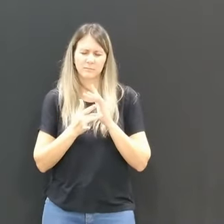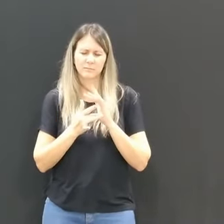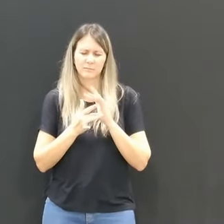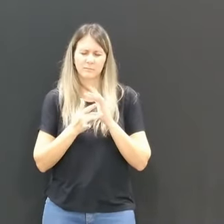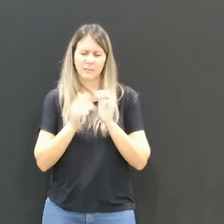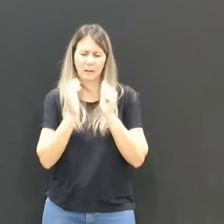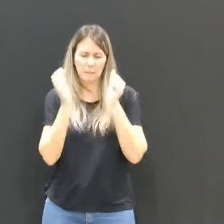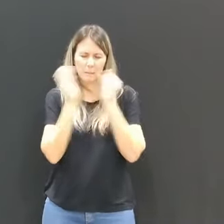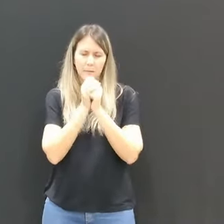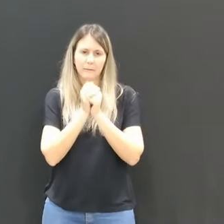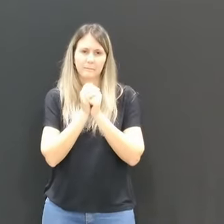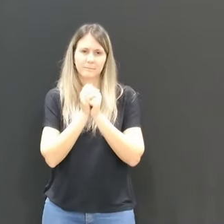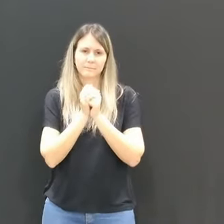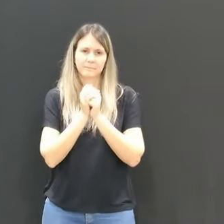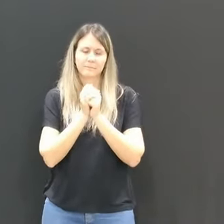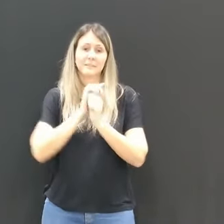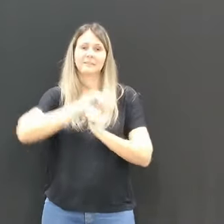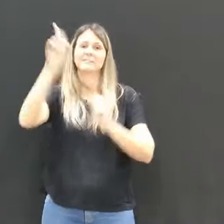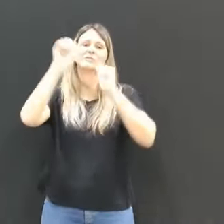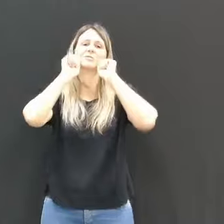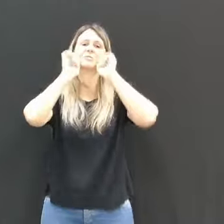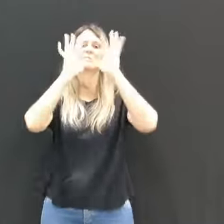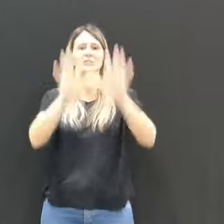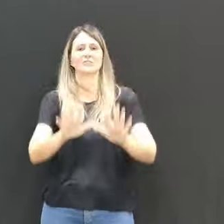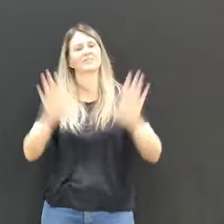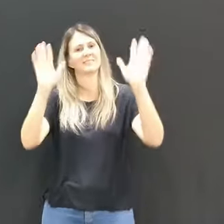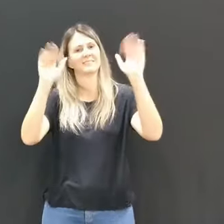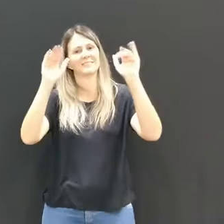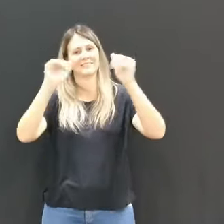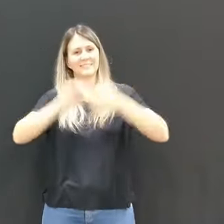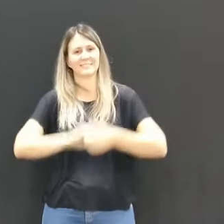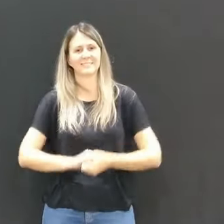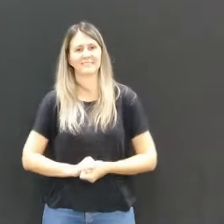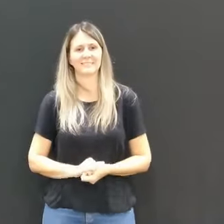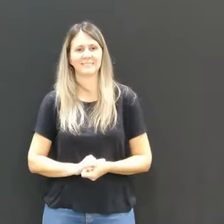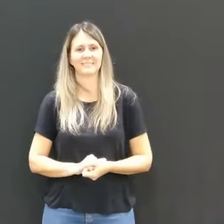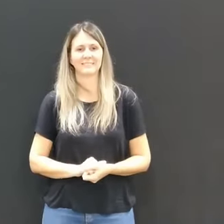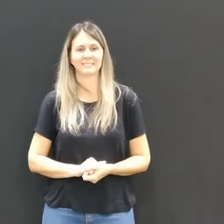Jesus. Amém? Que Deus abençoe todos vocês. Beijo.